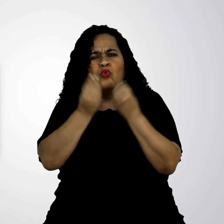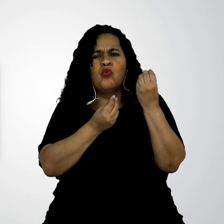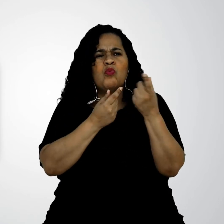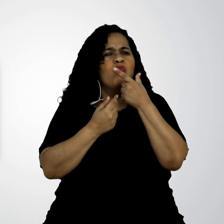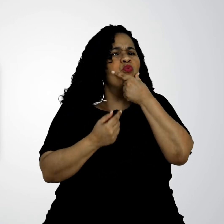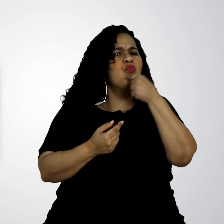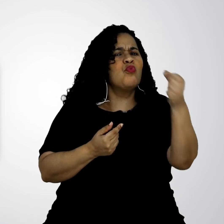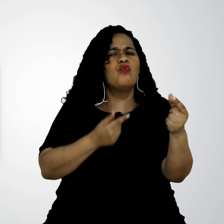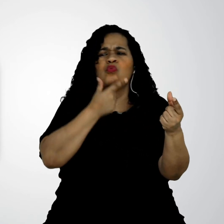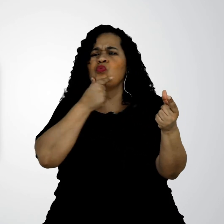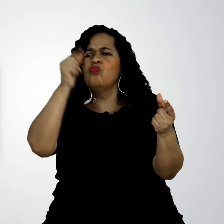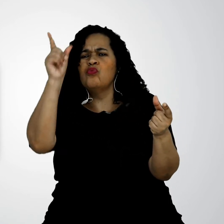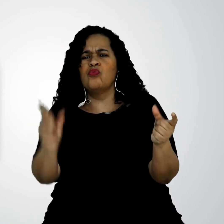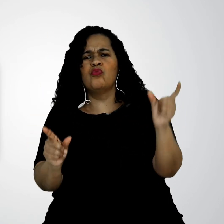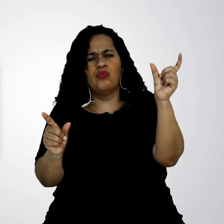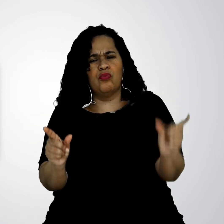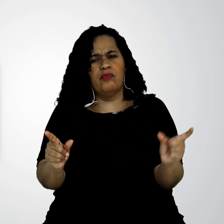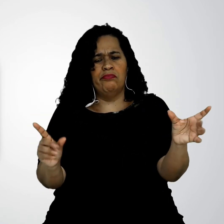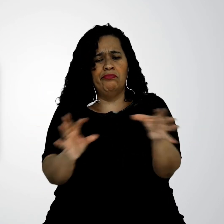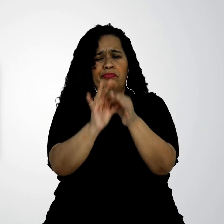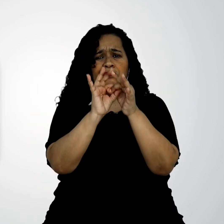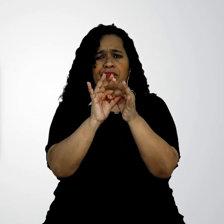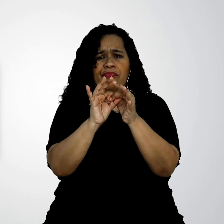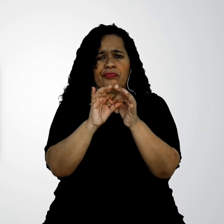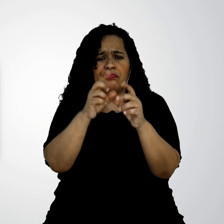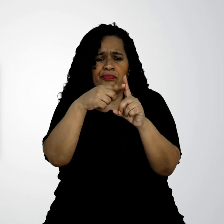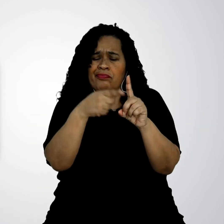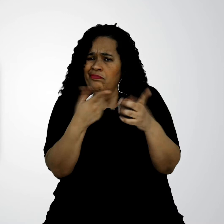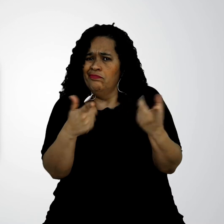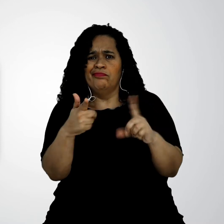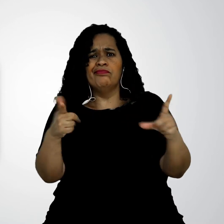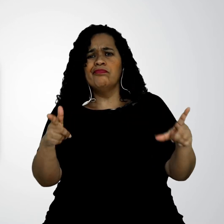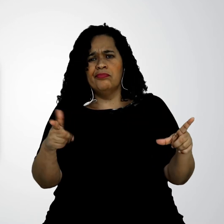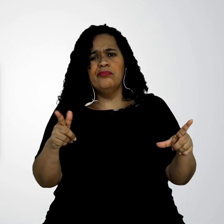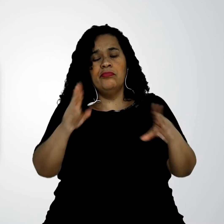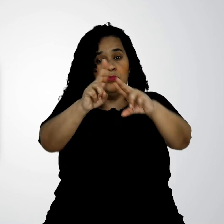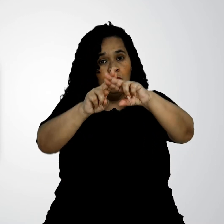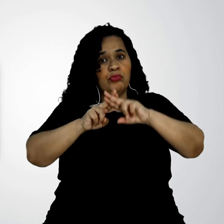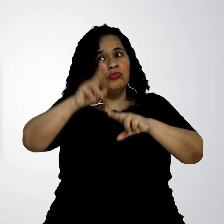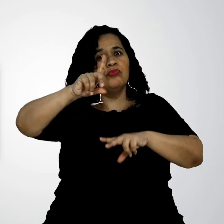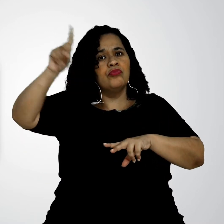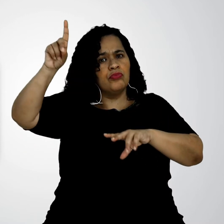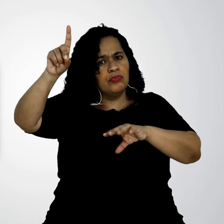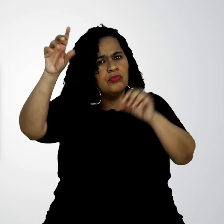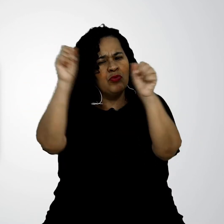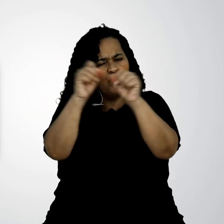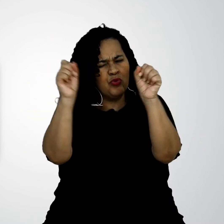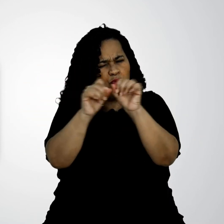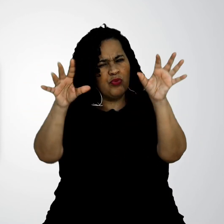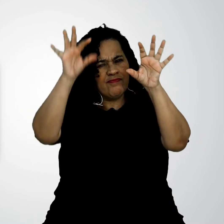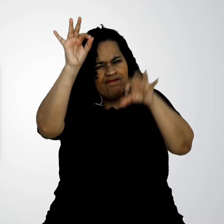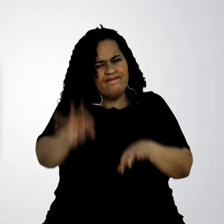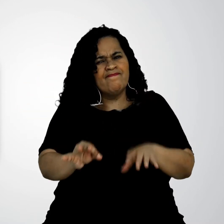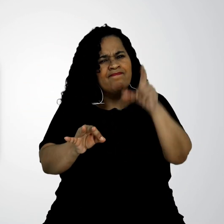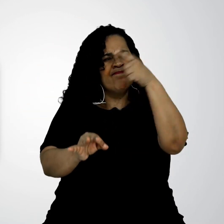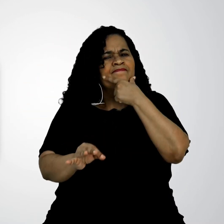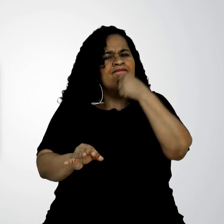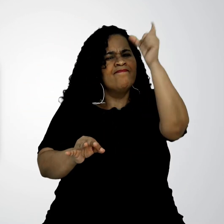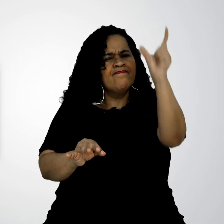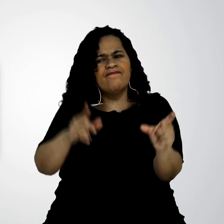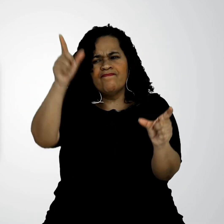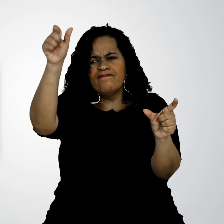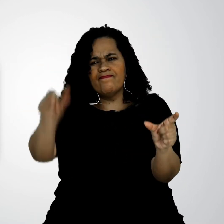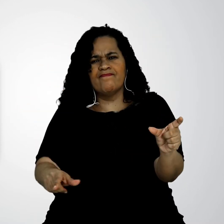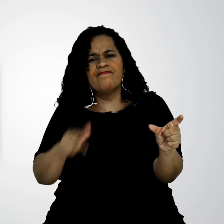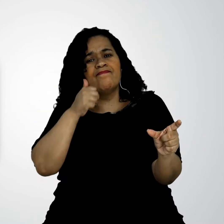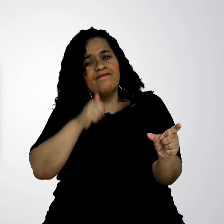dentro do casamento, dentro do compromisso da vida conjugal, há também essa função do multiplicar-se, né? O que torna muito